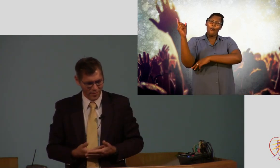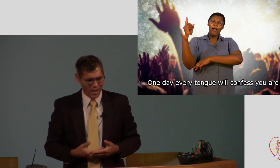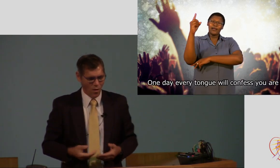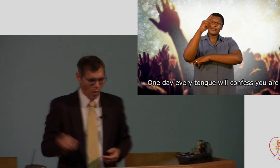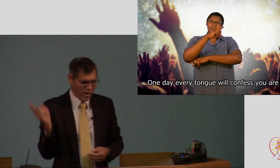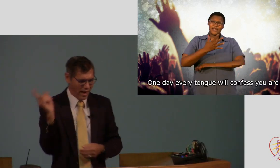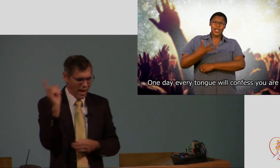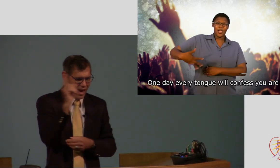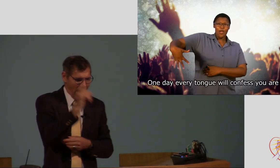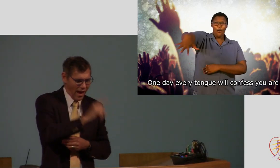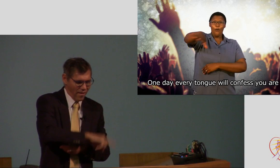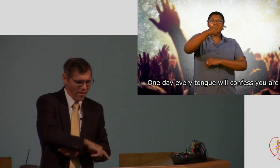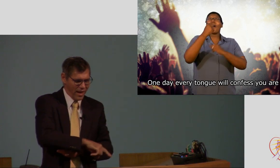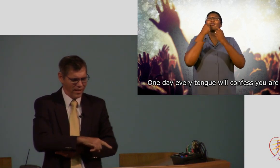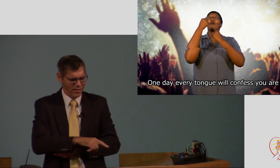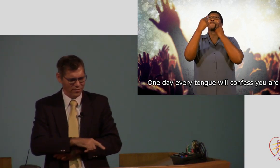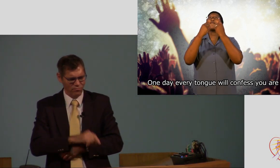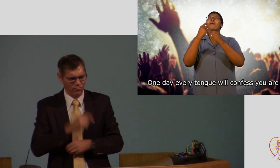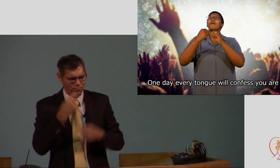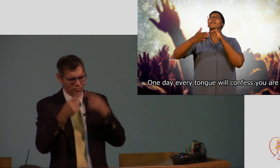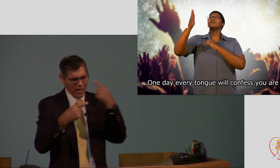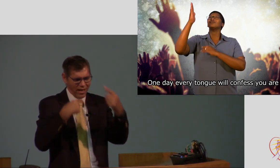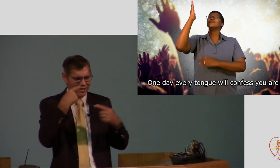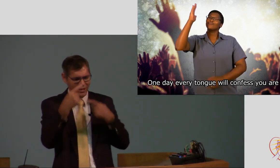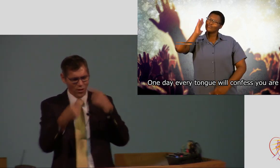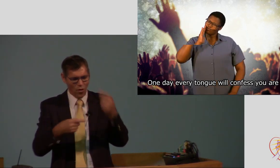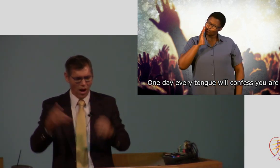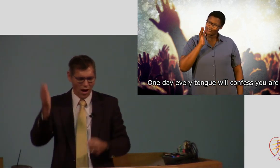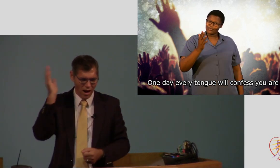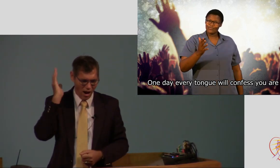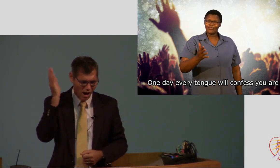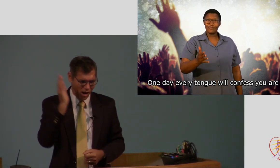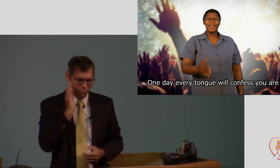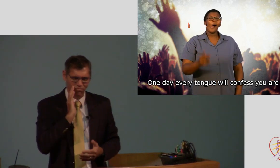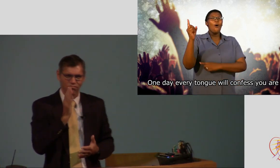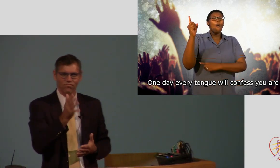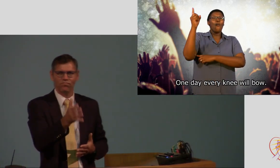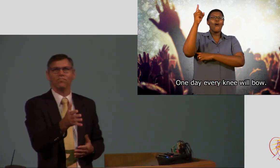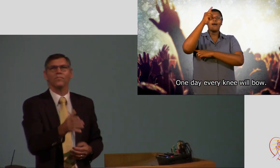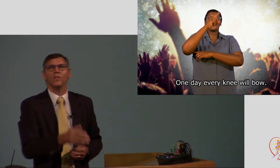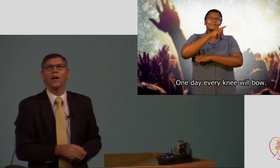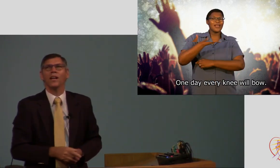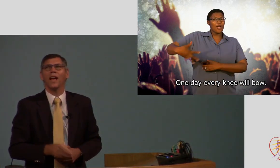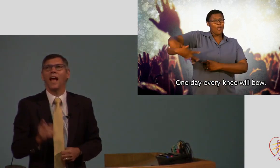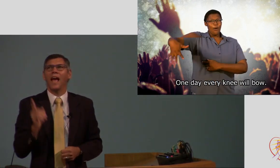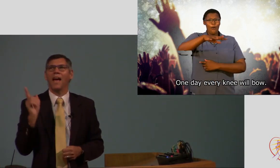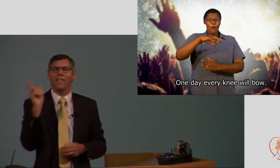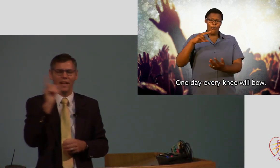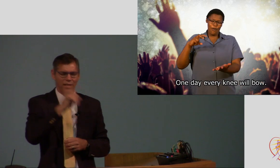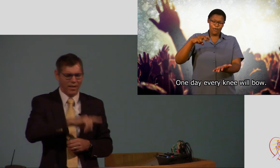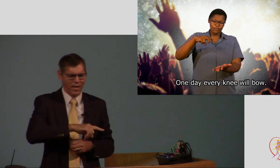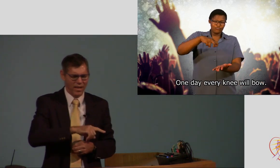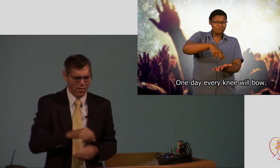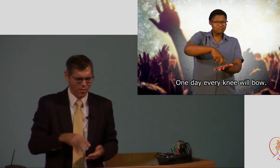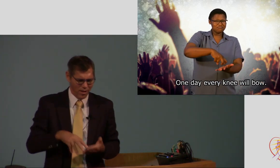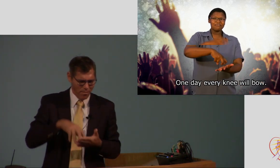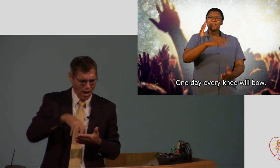One day every tongue will confess you are God. One day every knee will bow.